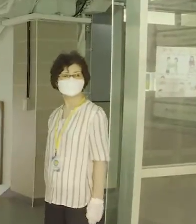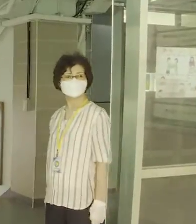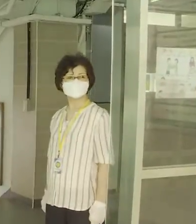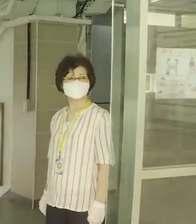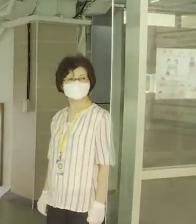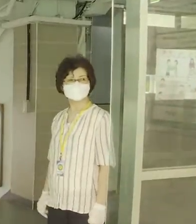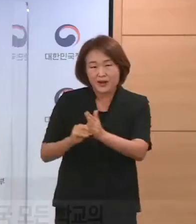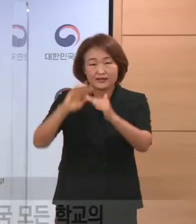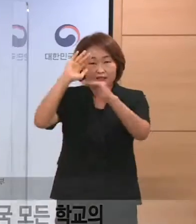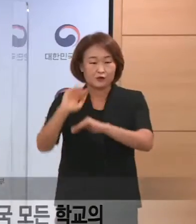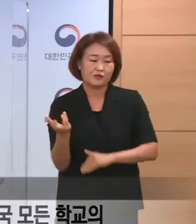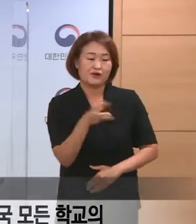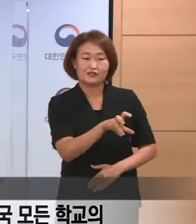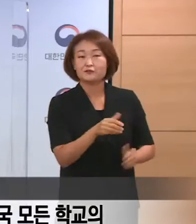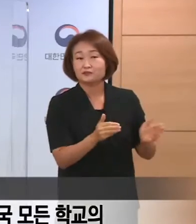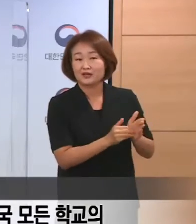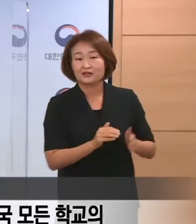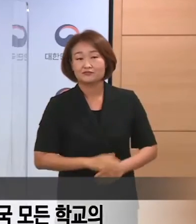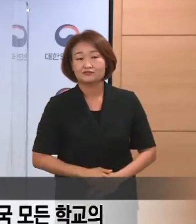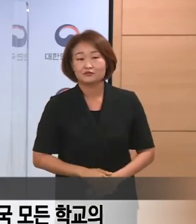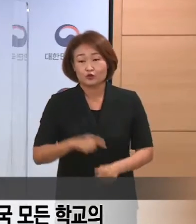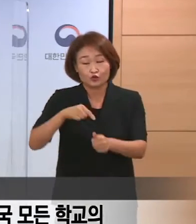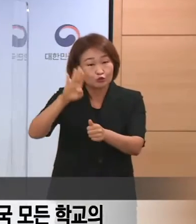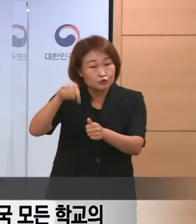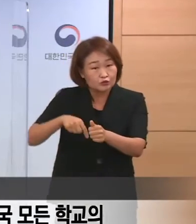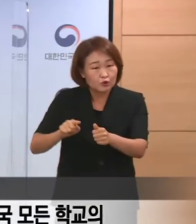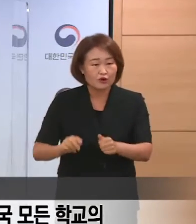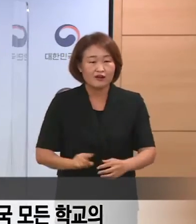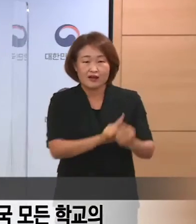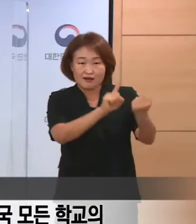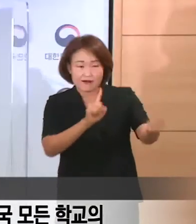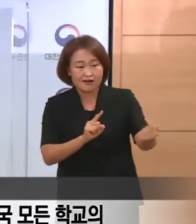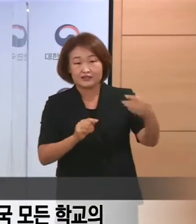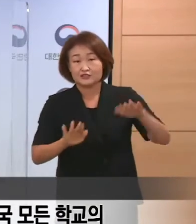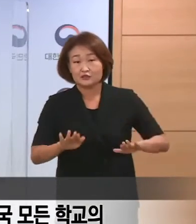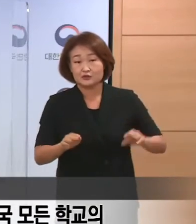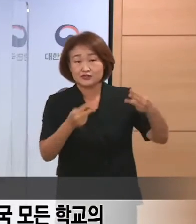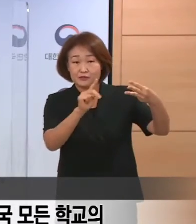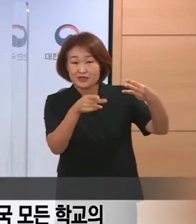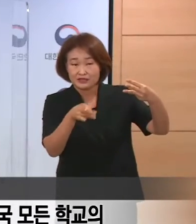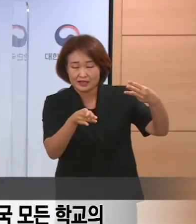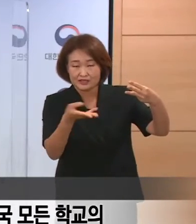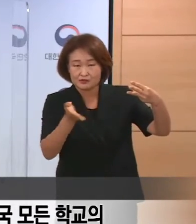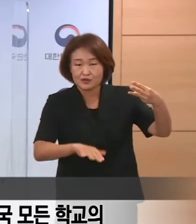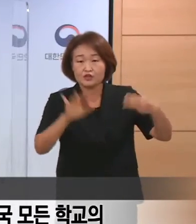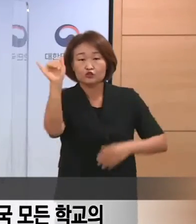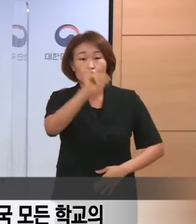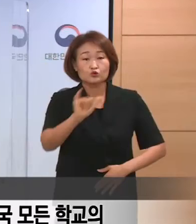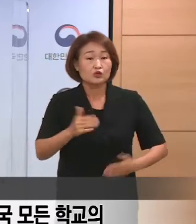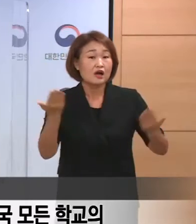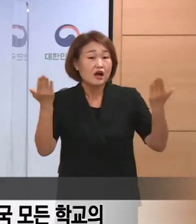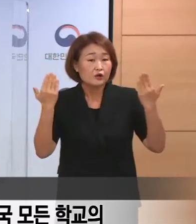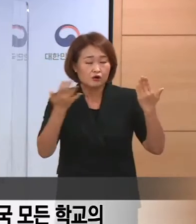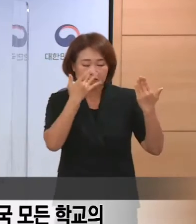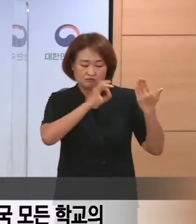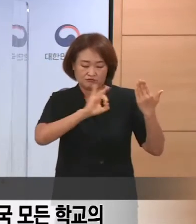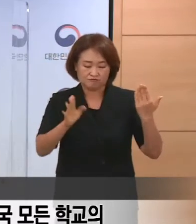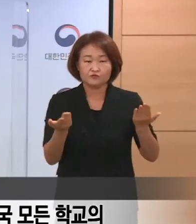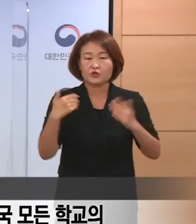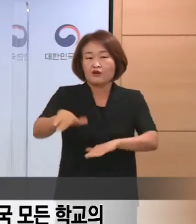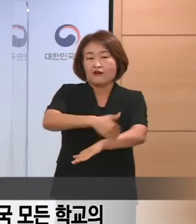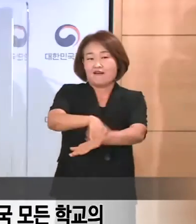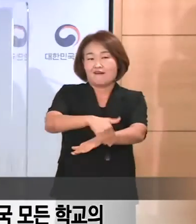방치 입니다 교육부는 사회적 거리 드 기 3 단계에서도 전부 모든 학교에 전면 등교를